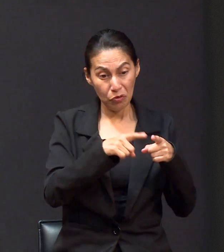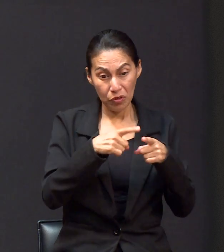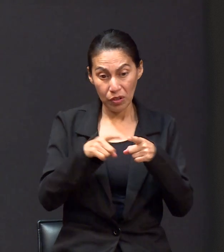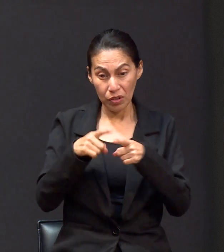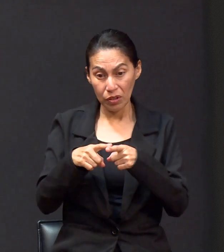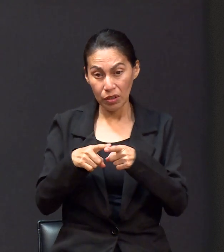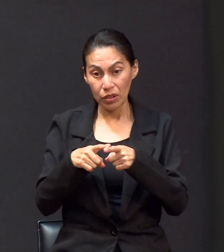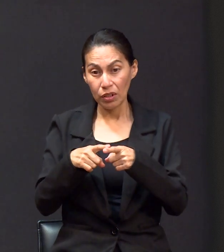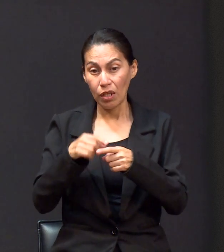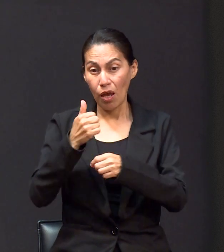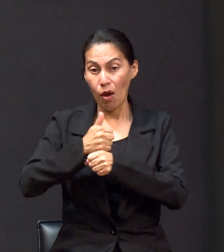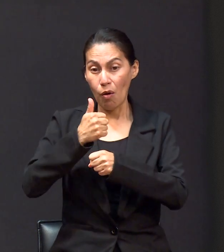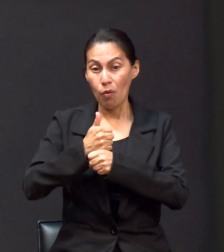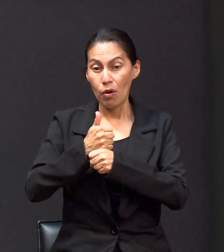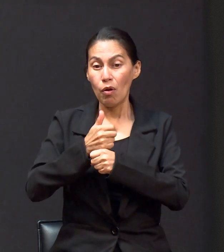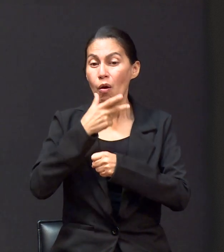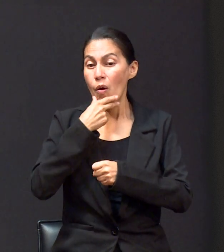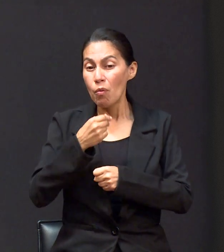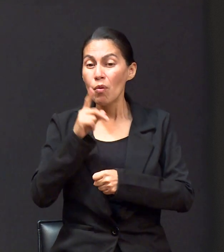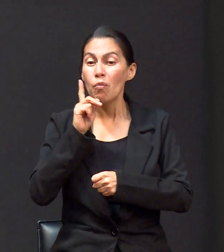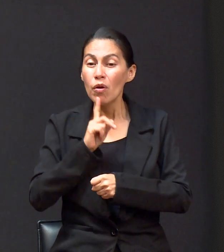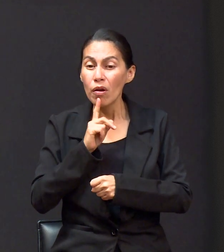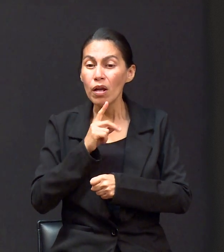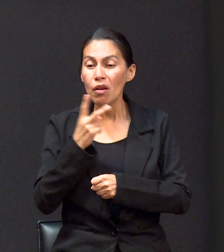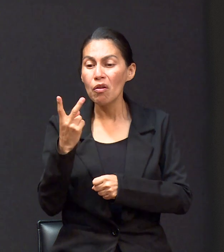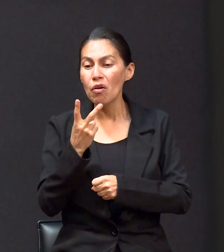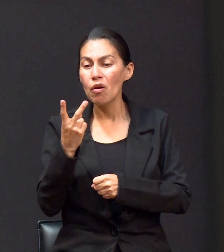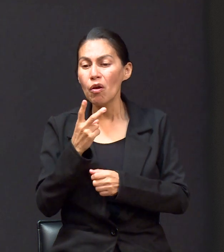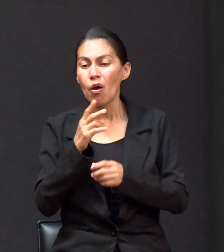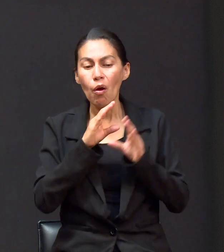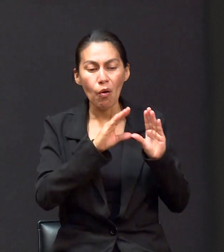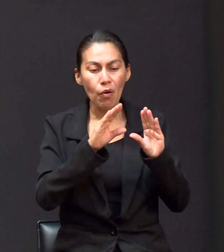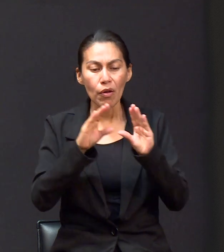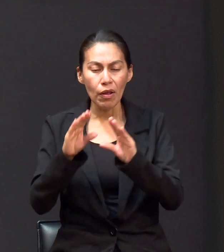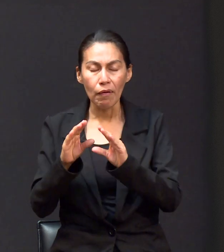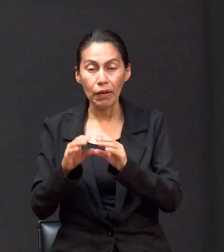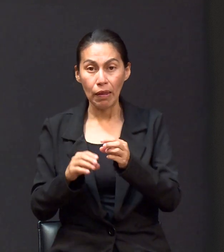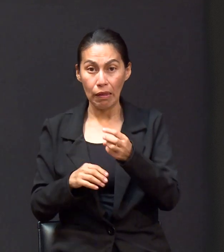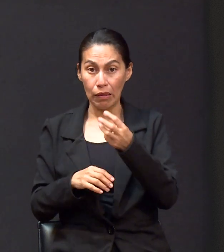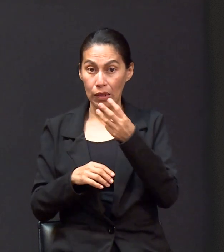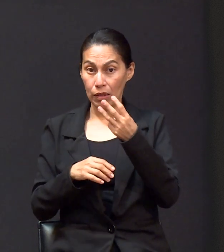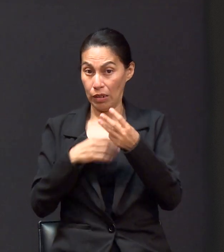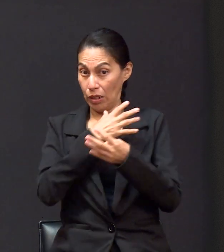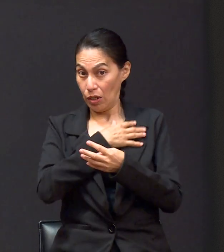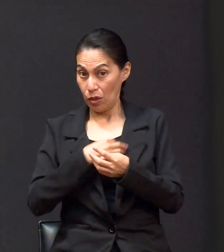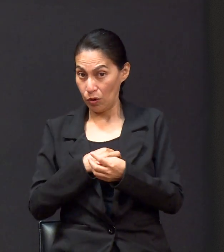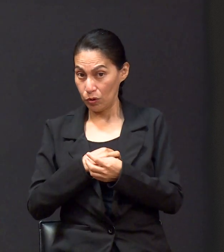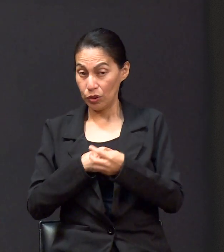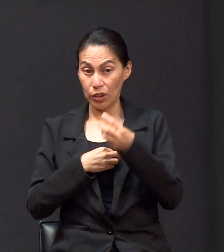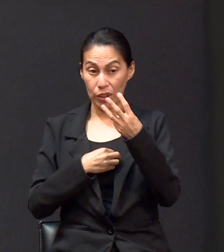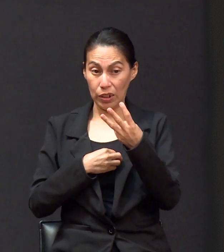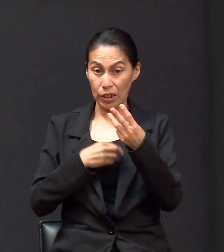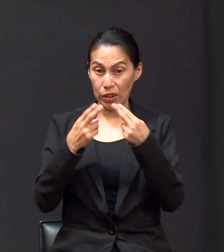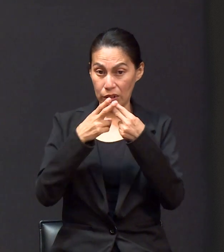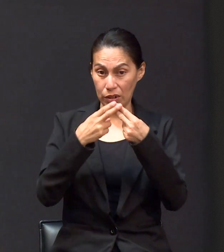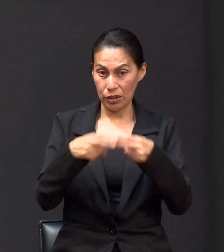14 chamacos criados por mi abuelo y mi abuela, sus hijos y tres nietos.